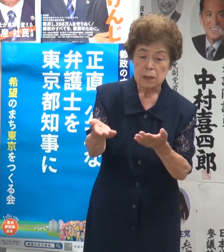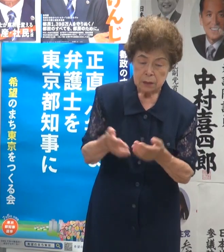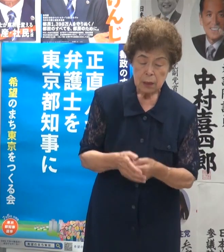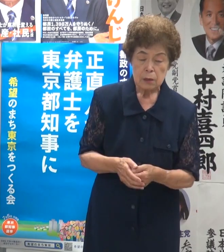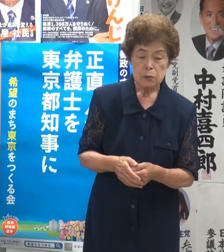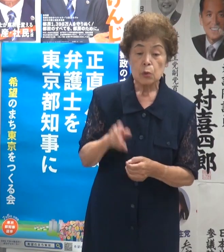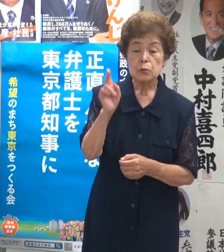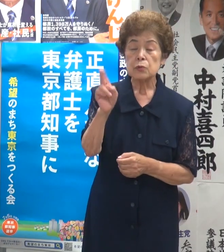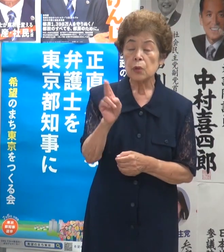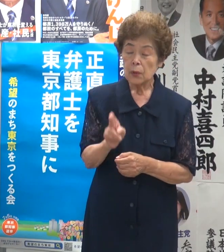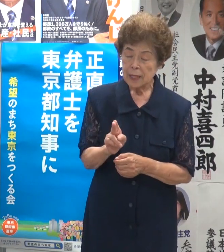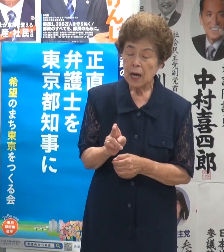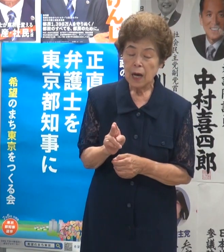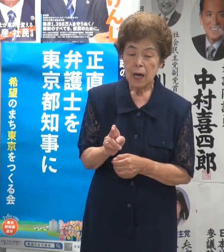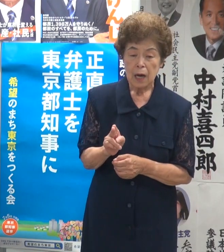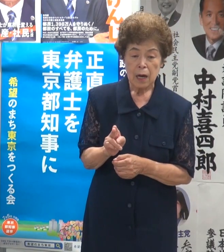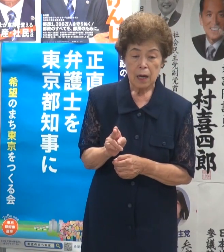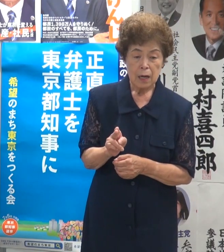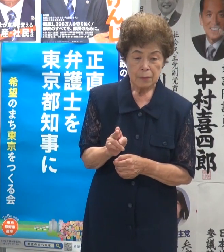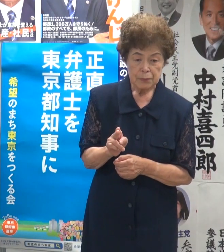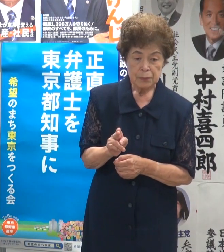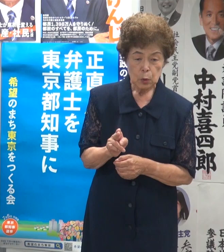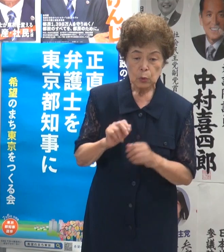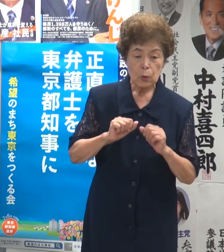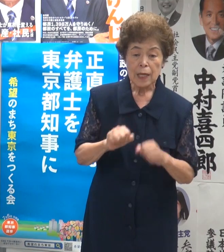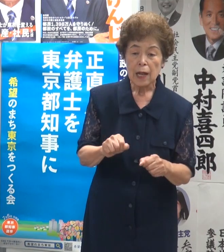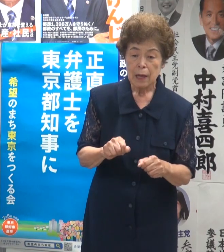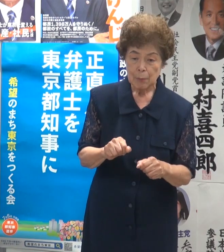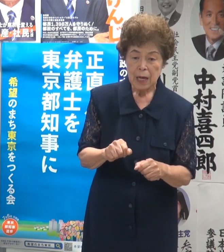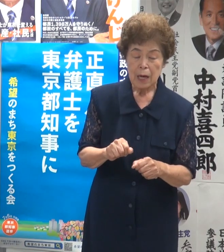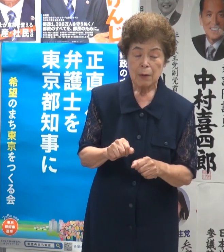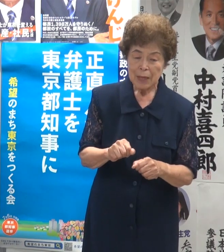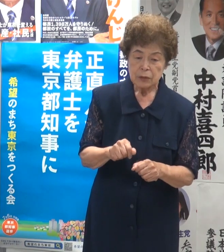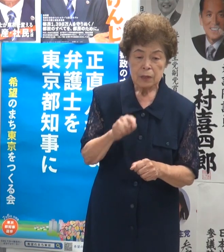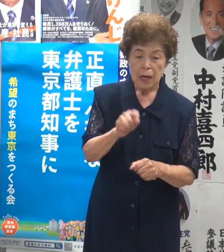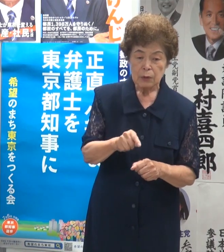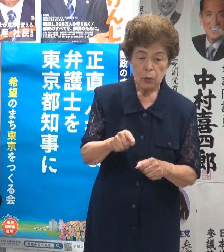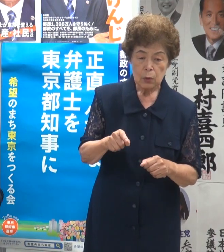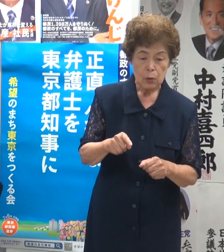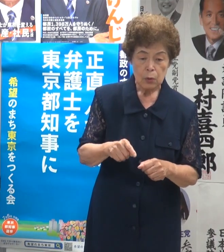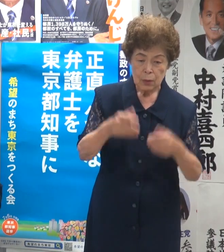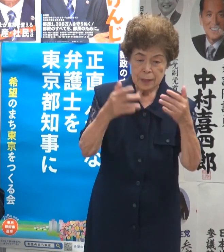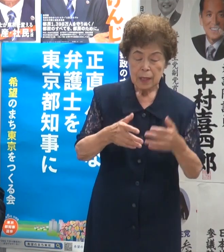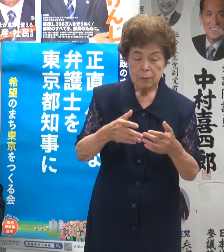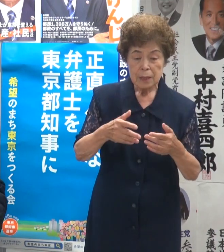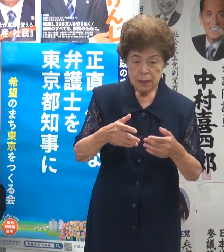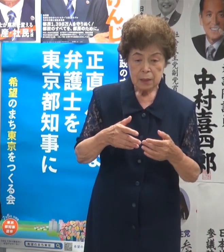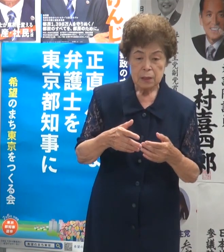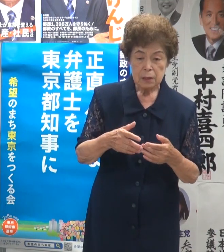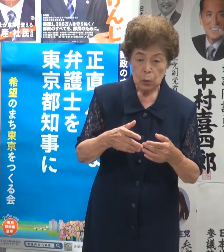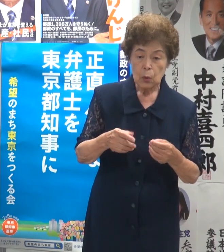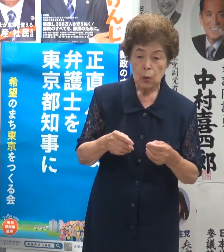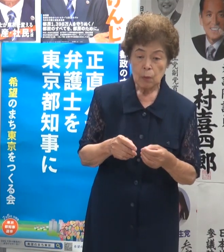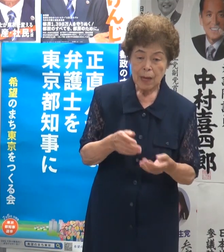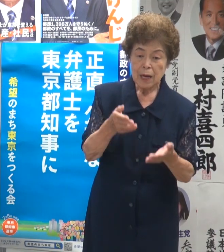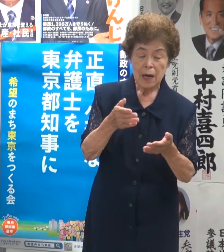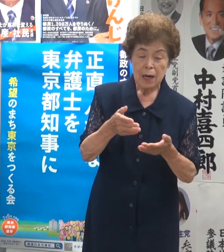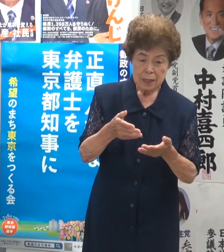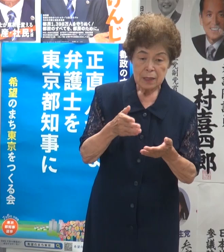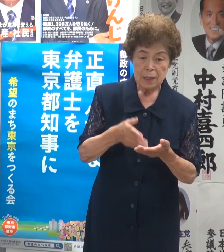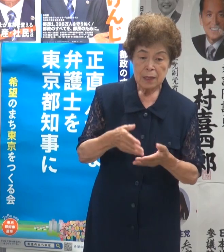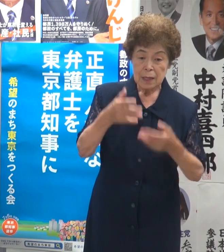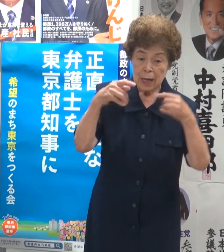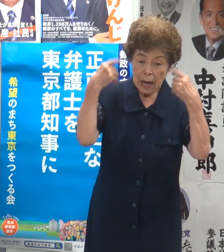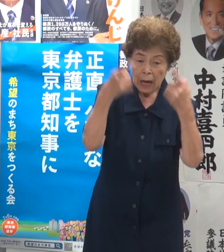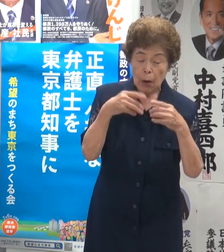うようなことをやれば、まずあの会見に全く出なければね、相当違ってたと思い